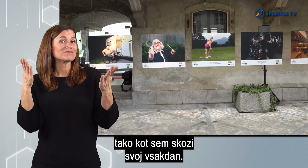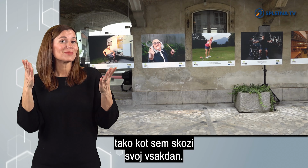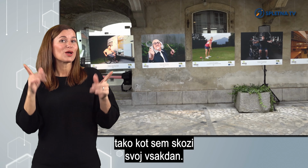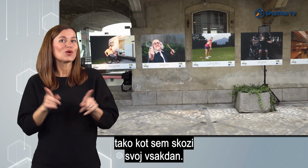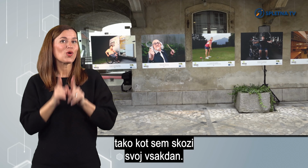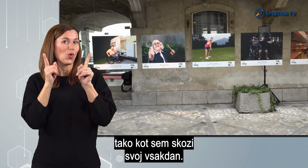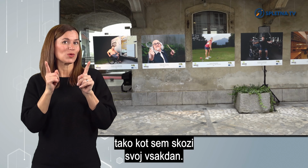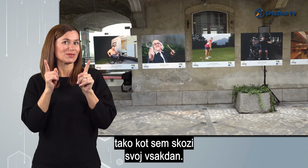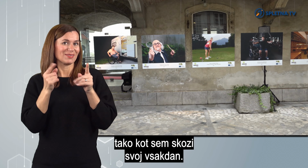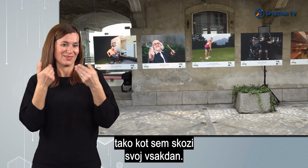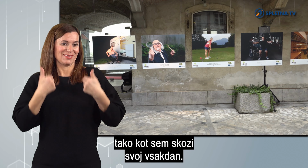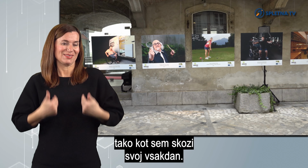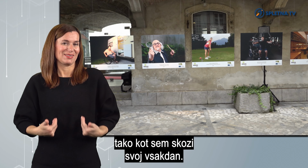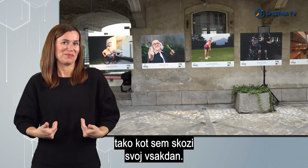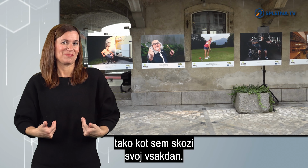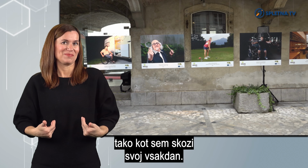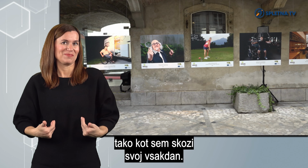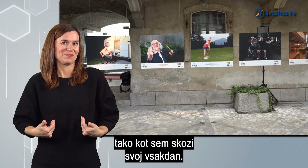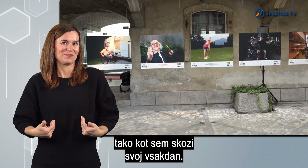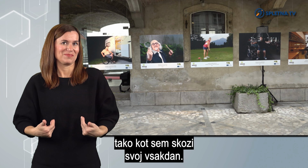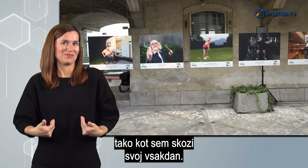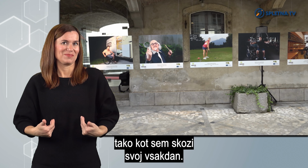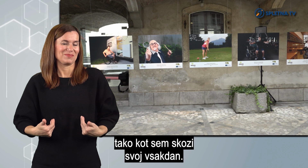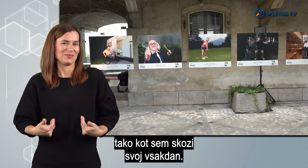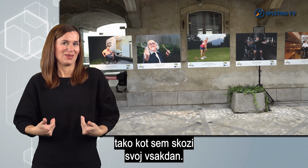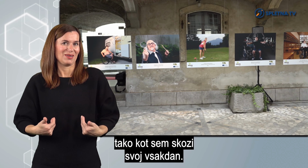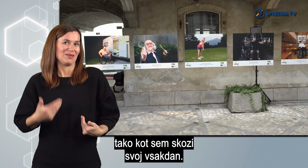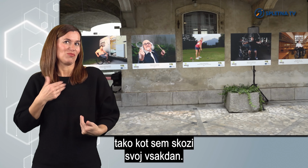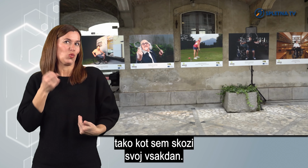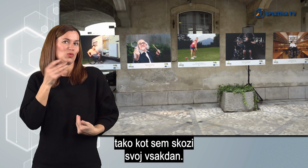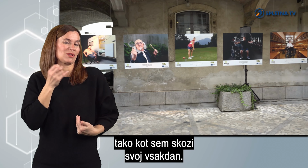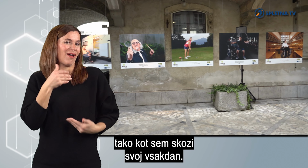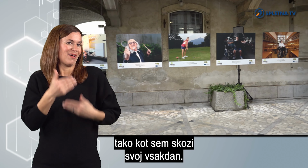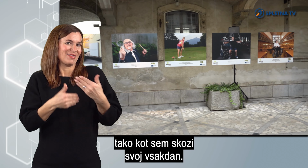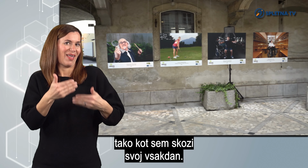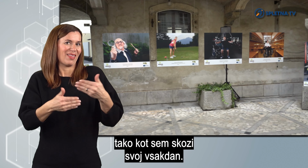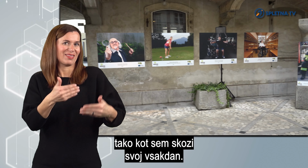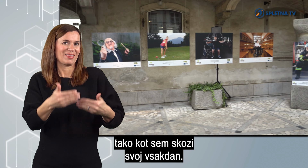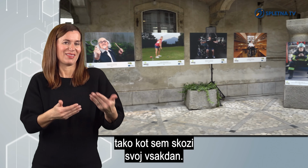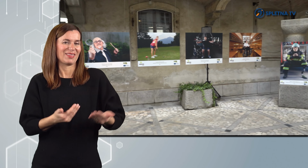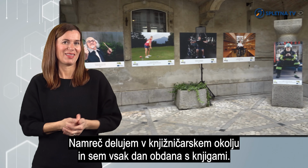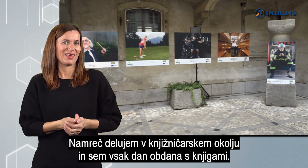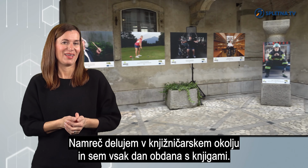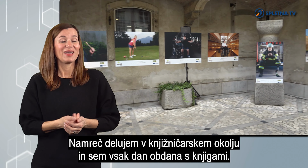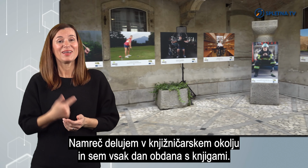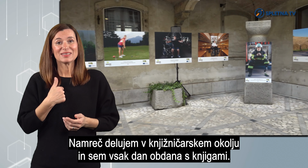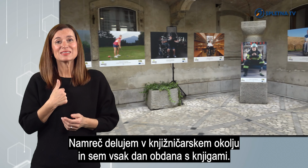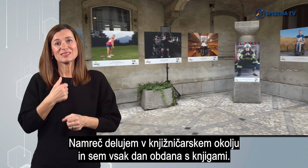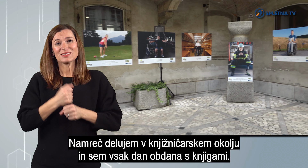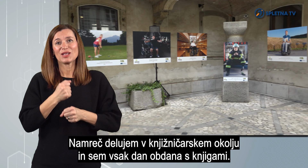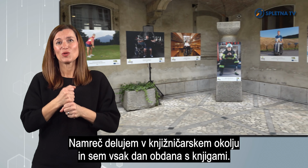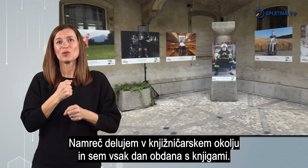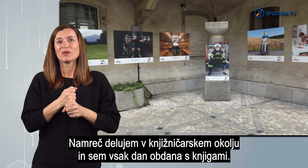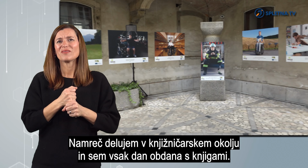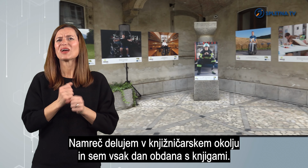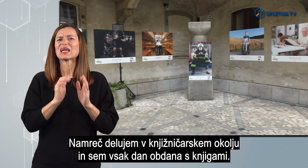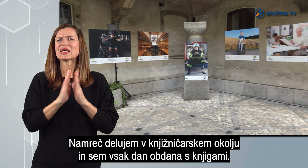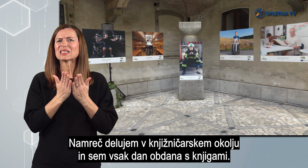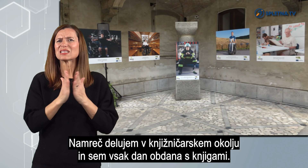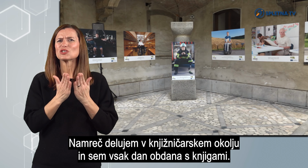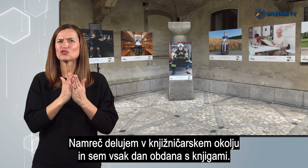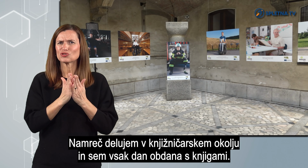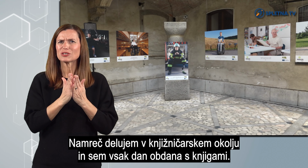kot sem skozi svoj vsakdan. Namreč delujem v